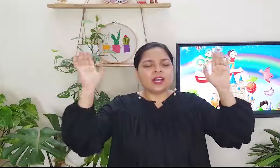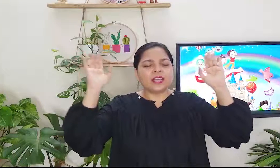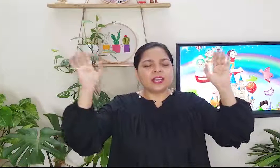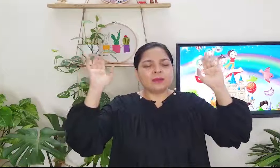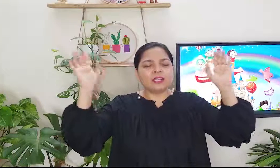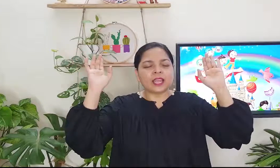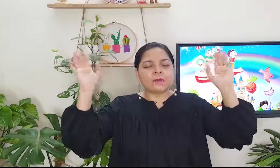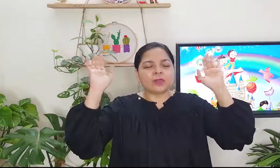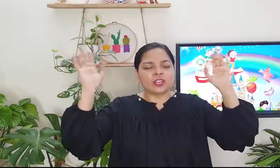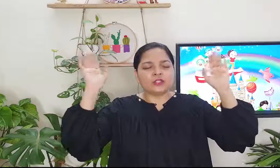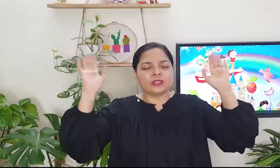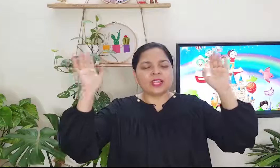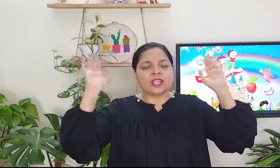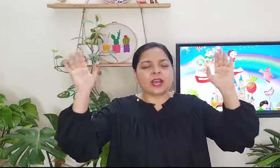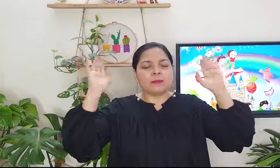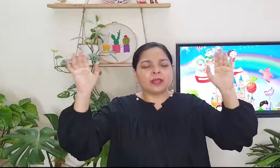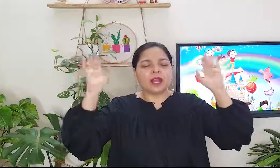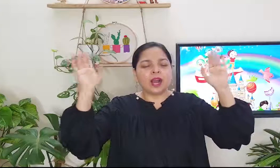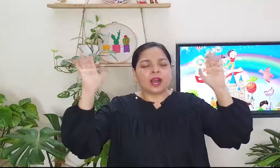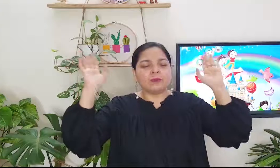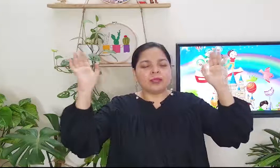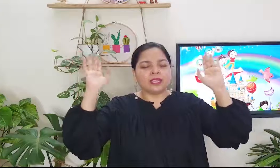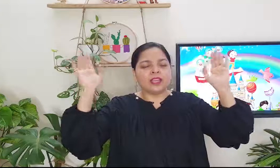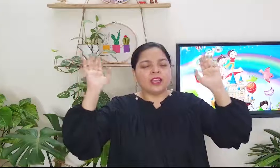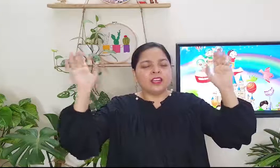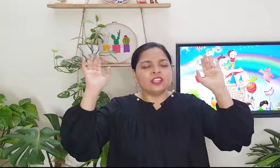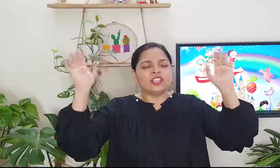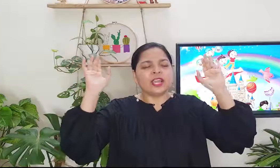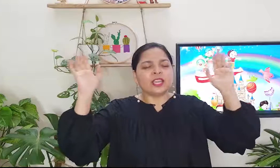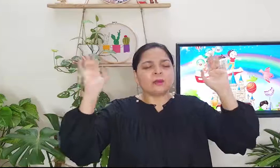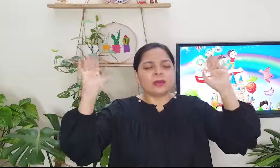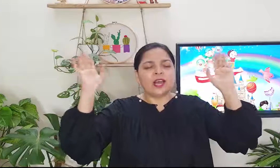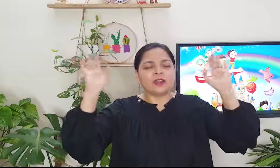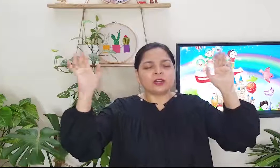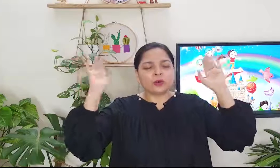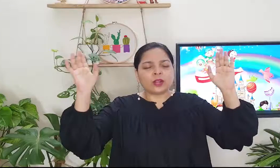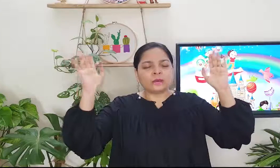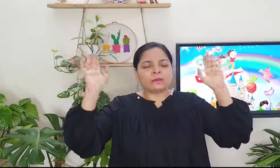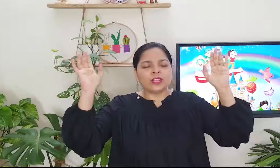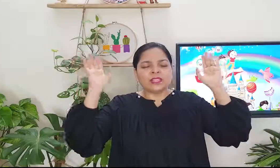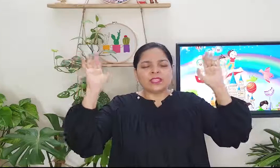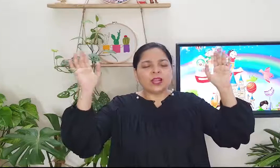থাকবে যীশু খ্রিস্টের নামে, আমেন। মঙ্গল আর করুণা সদাই আমাদের জীবনে নিবাস